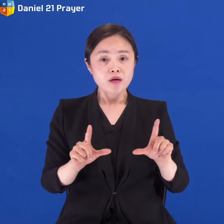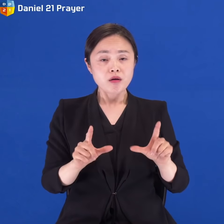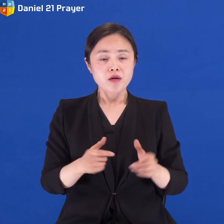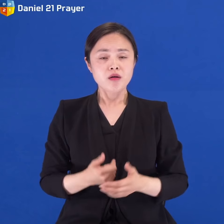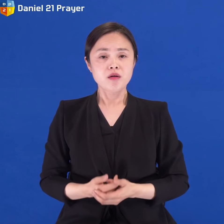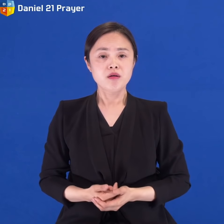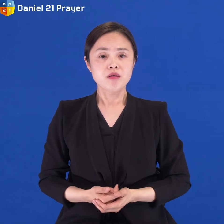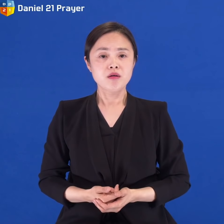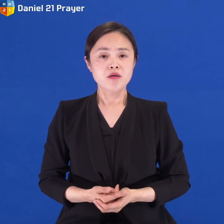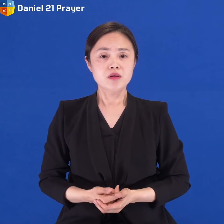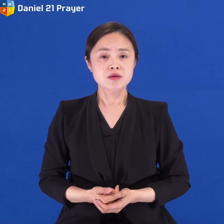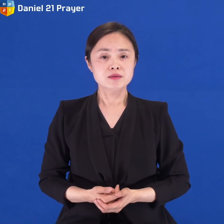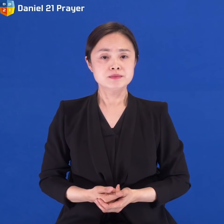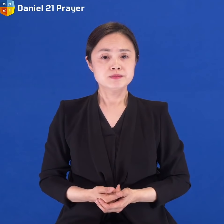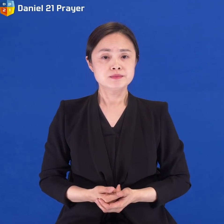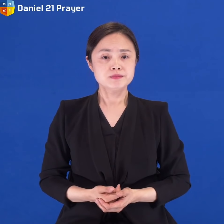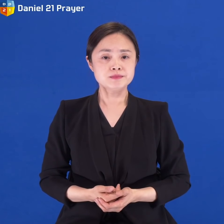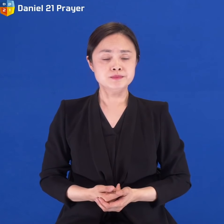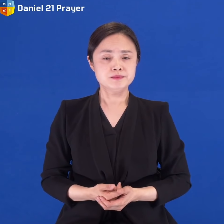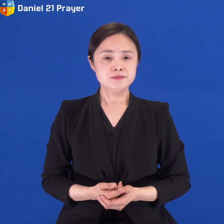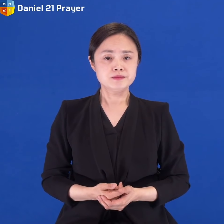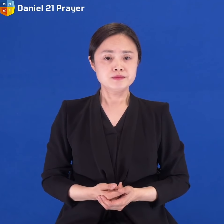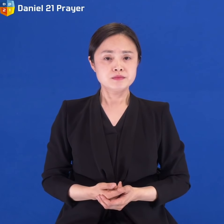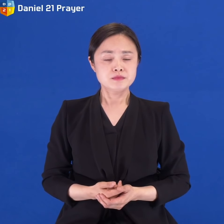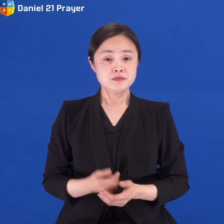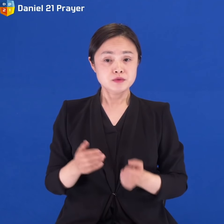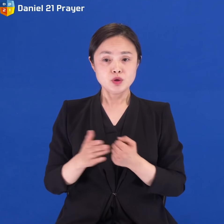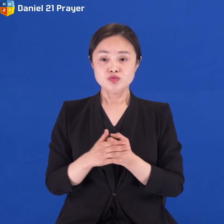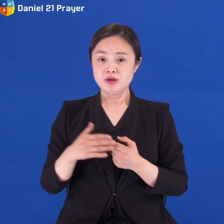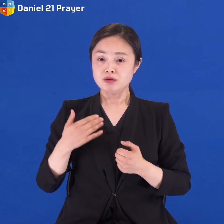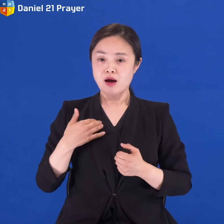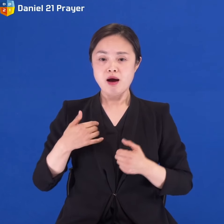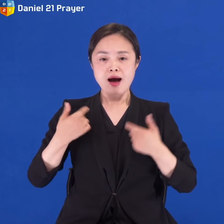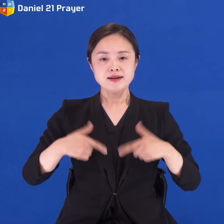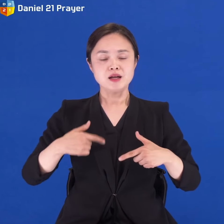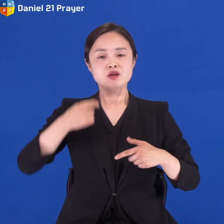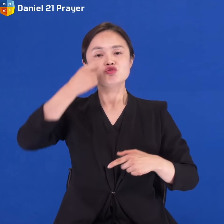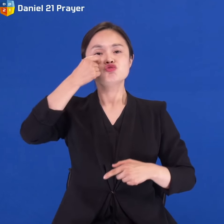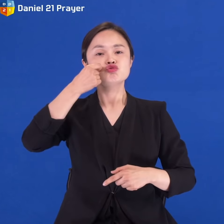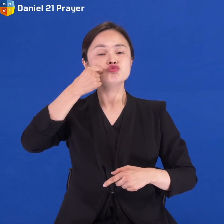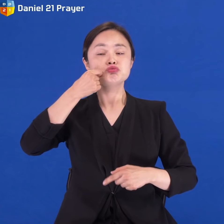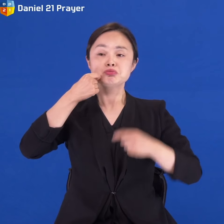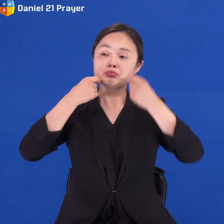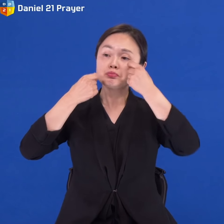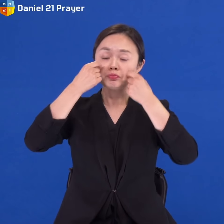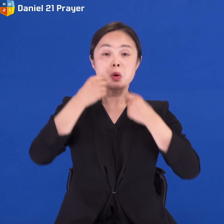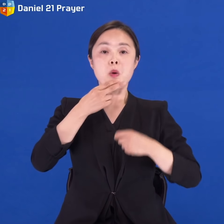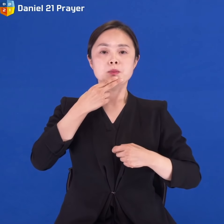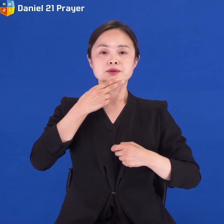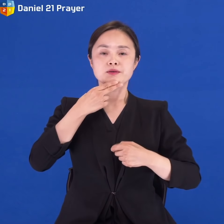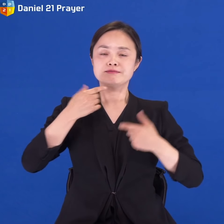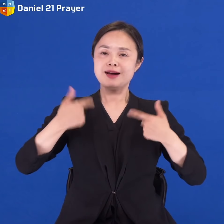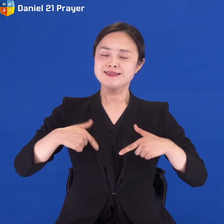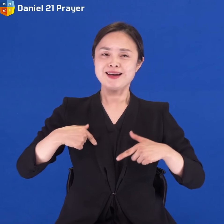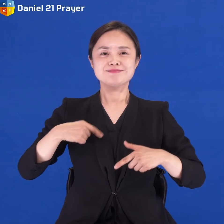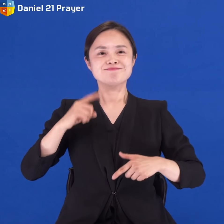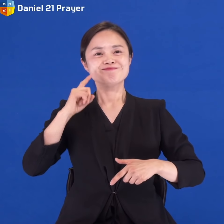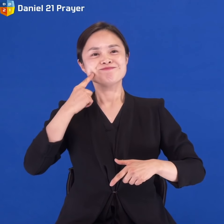같은 눈물이 나올 리가 없는데 하염없이 제가 달구뚝 같은 눈물을